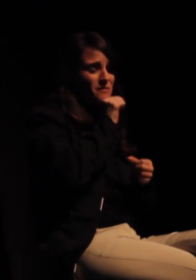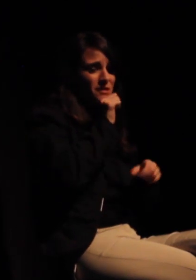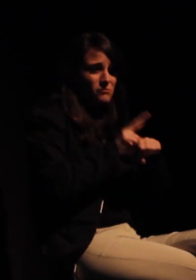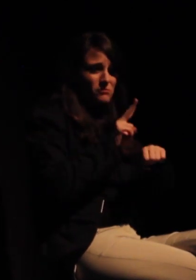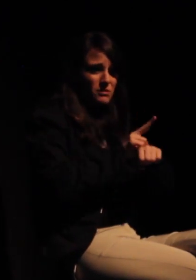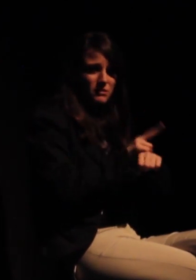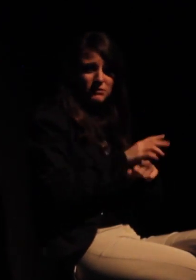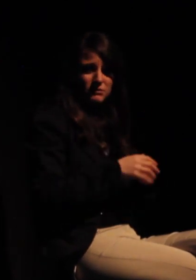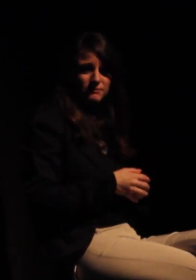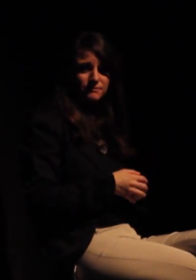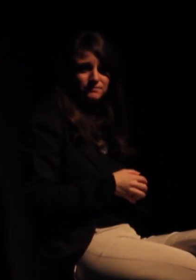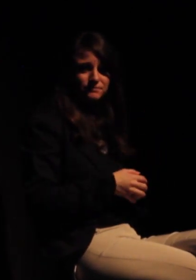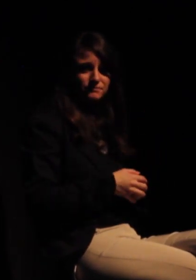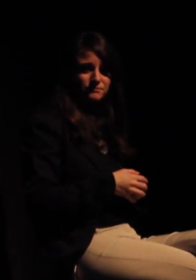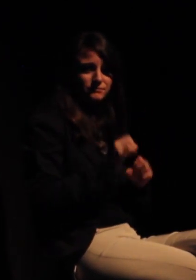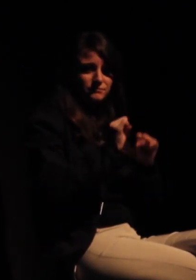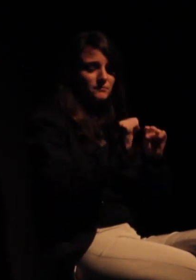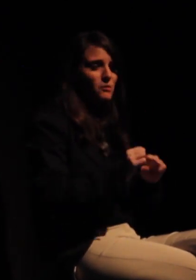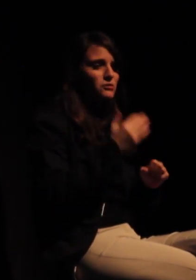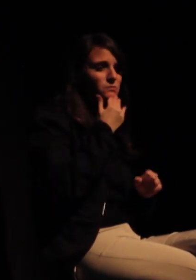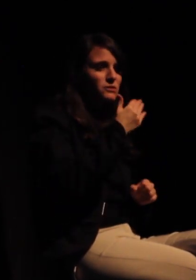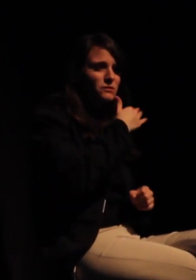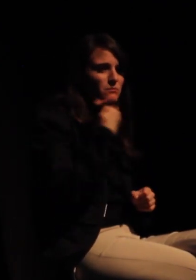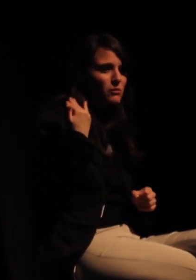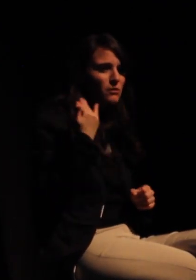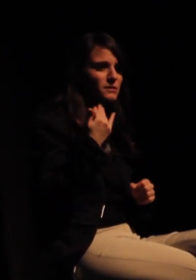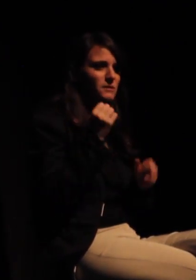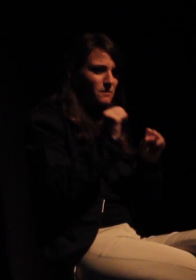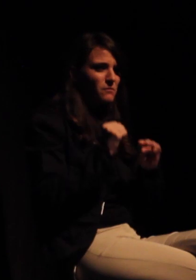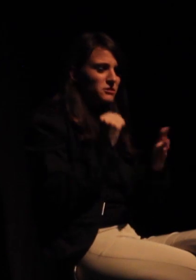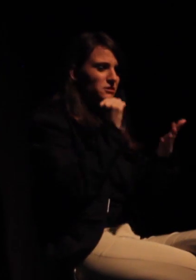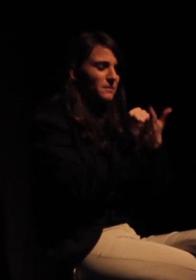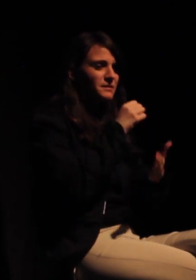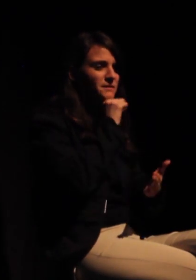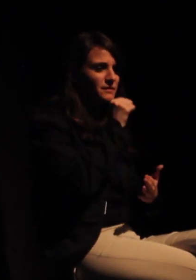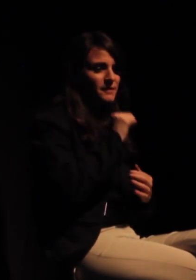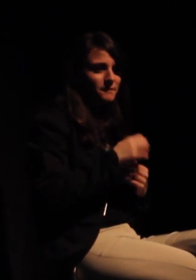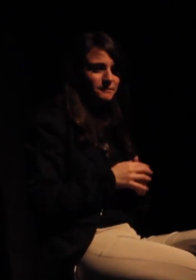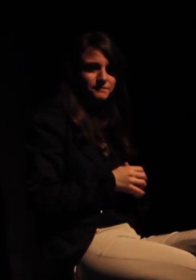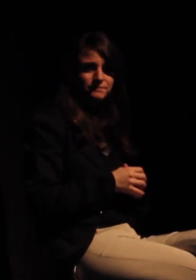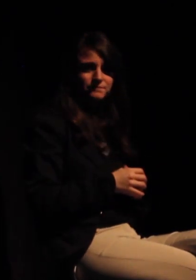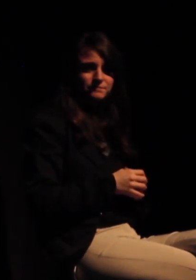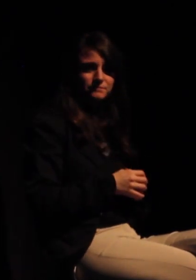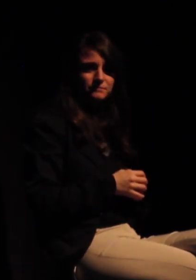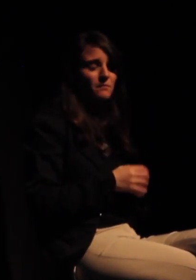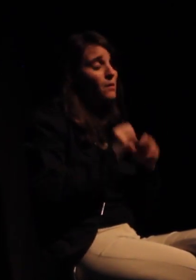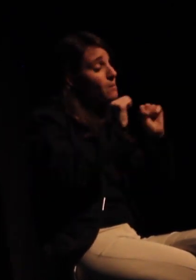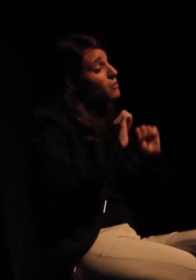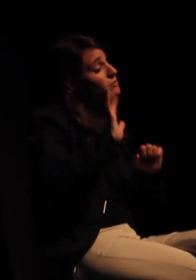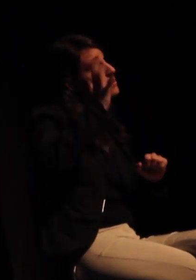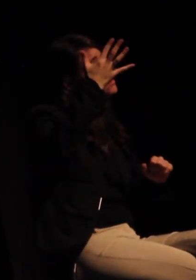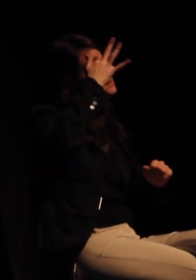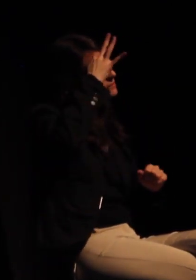então eles podem pedir para serem mortos e as famílias matam os velhos e assim. É um retrato do que